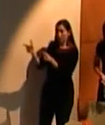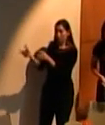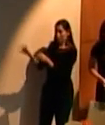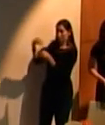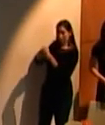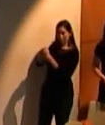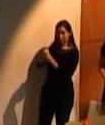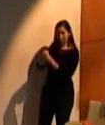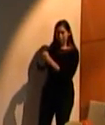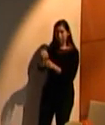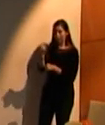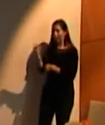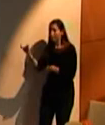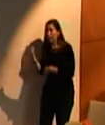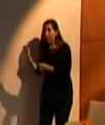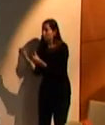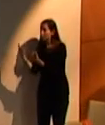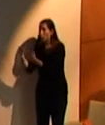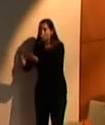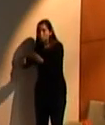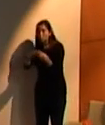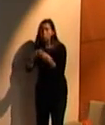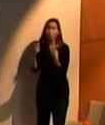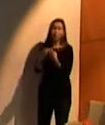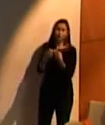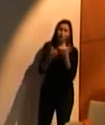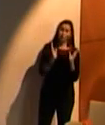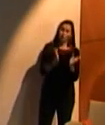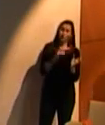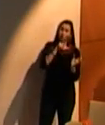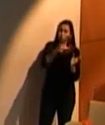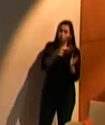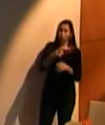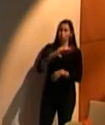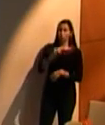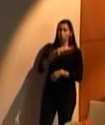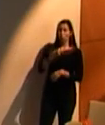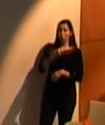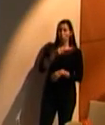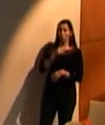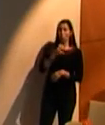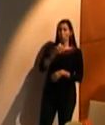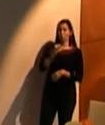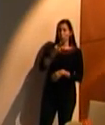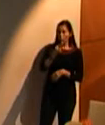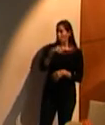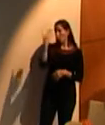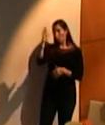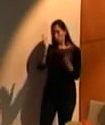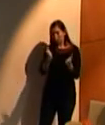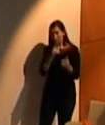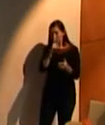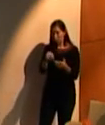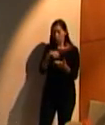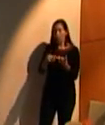qui sont au sein de différentes structures. Donc, on a en partenaire l'hôpital de jour de Condo, l'hôpital de jour de la MGN, l'association